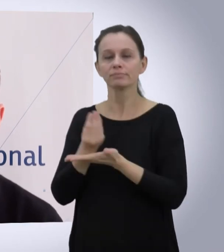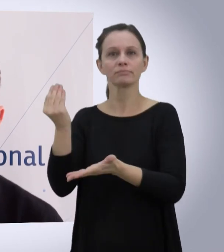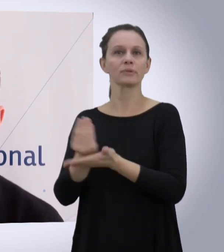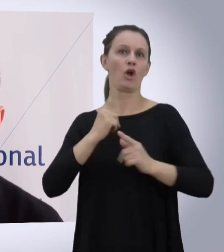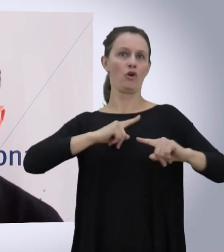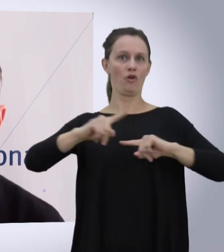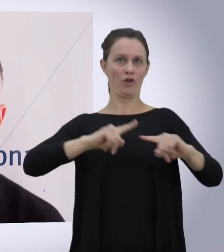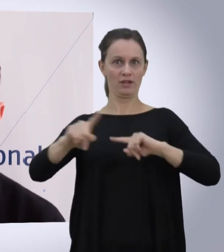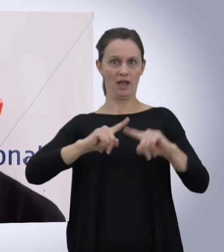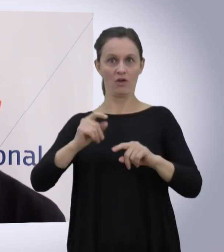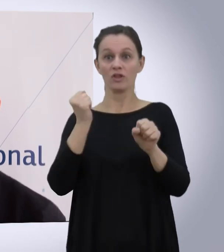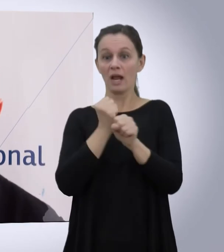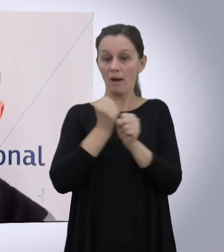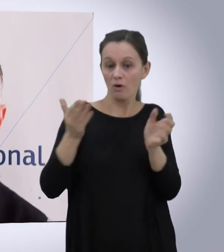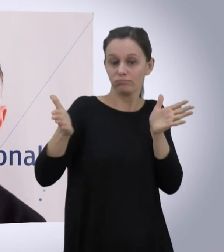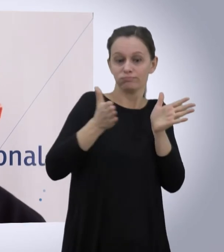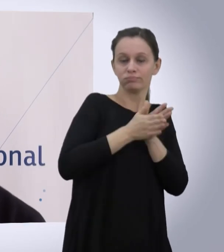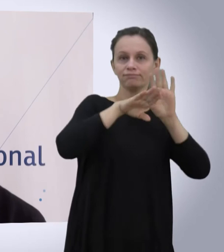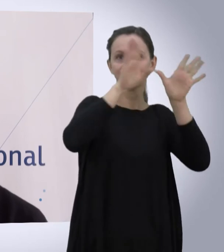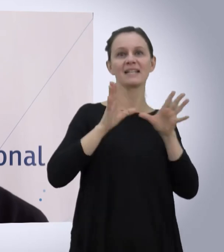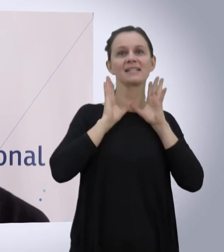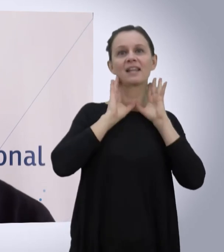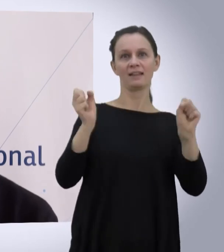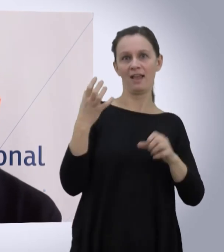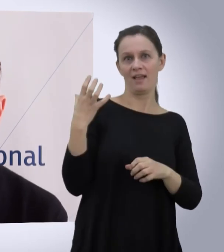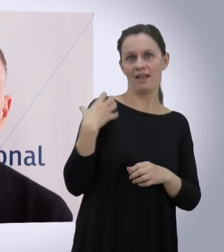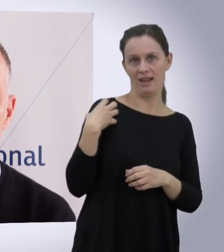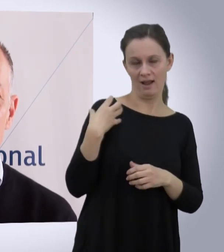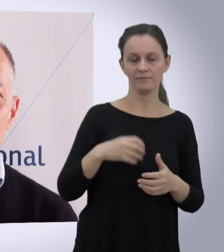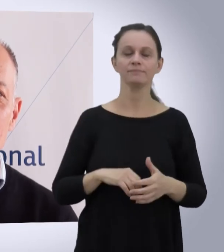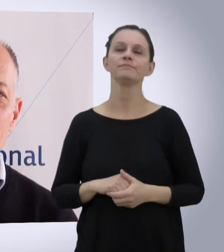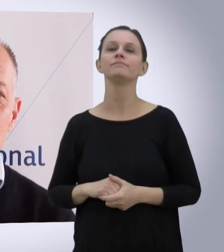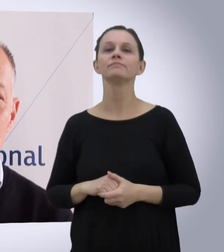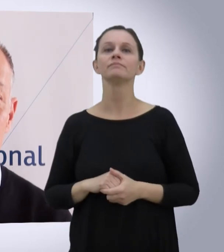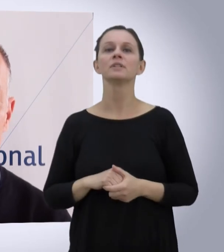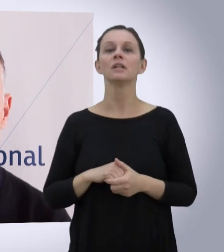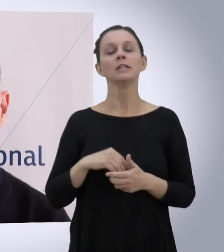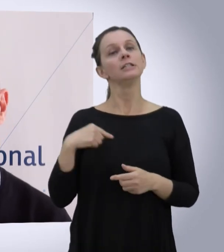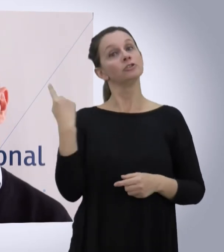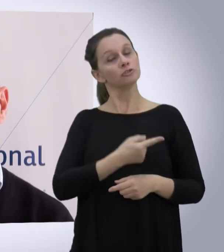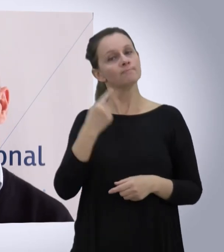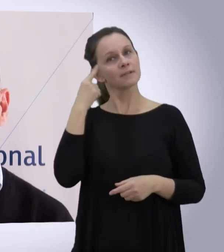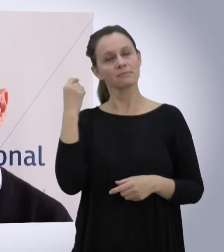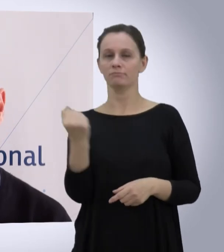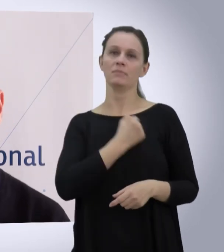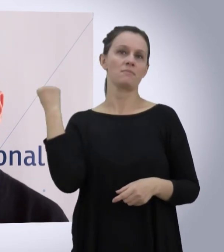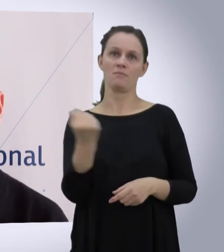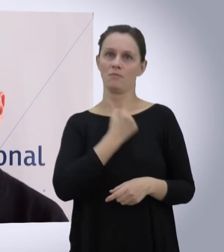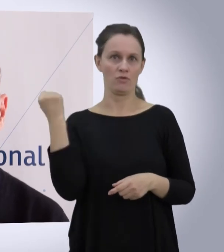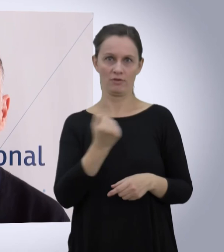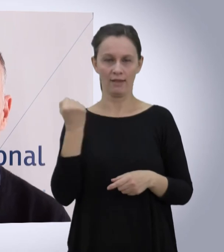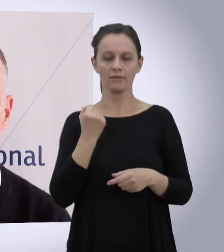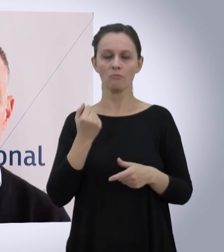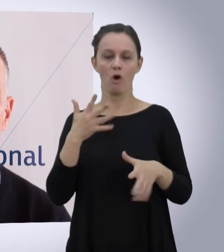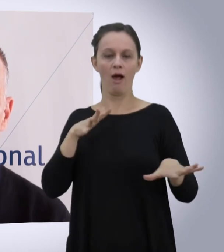conjunta con la Secretaría General de la Universidad. En ese sentido, entonces, nos resulta de suma importancia la activa participación